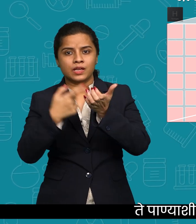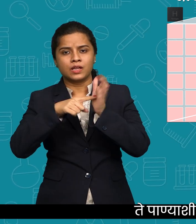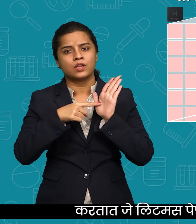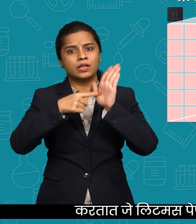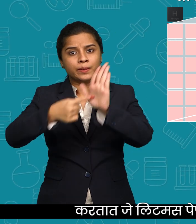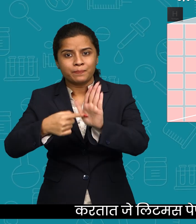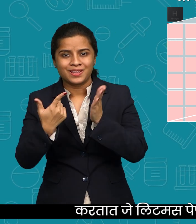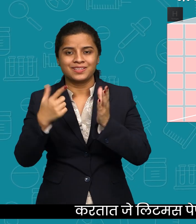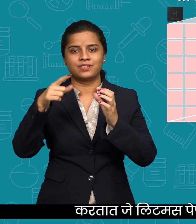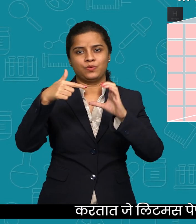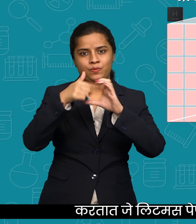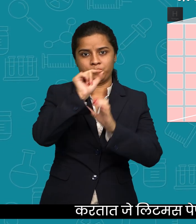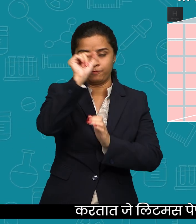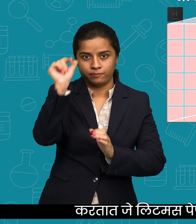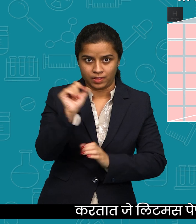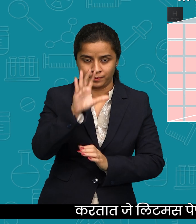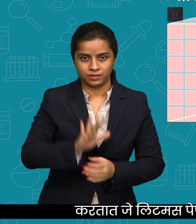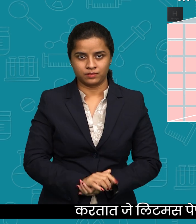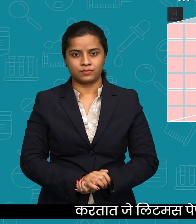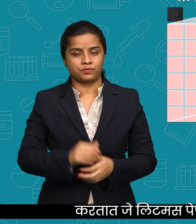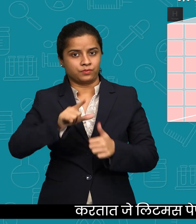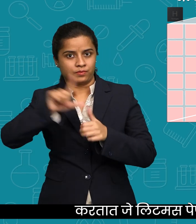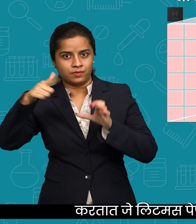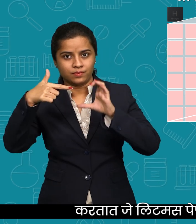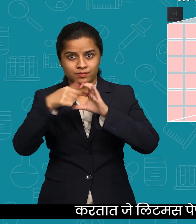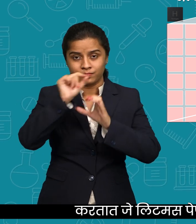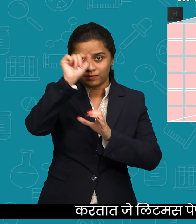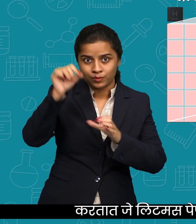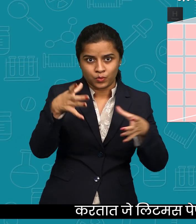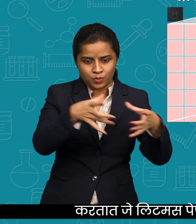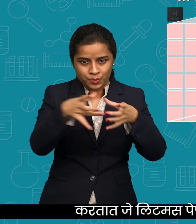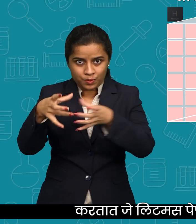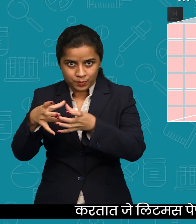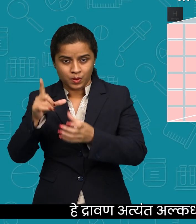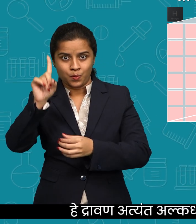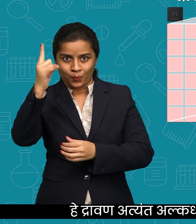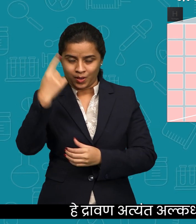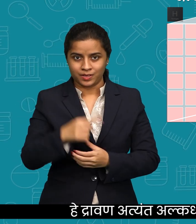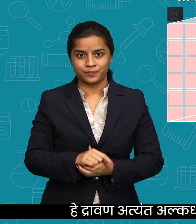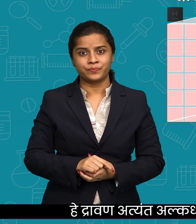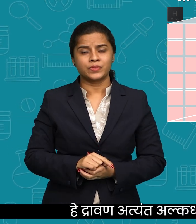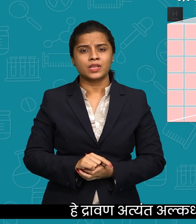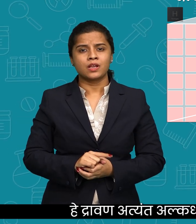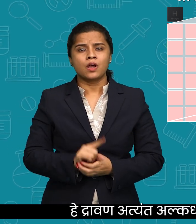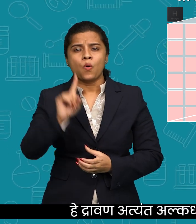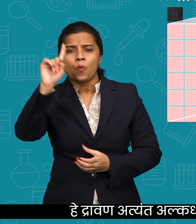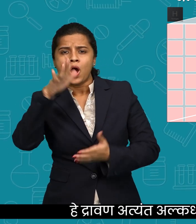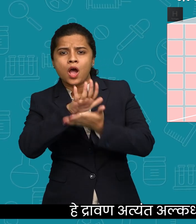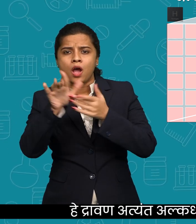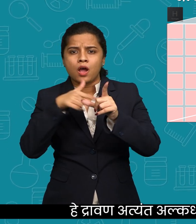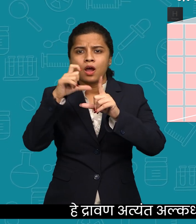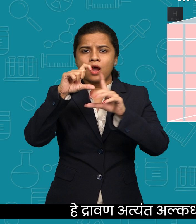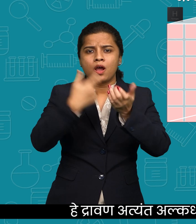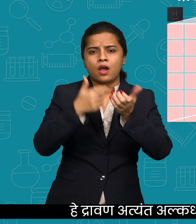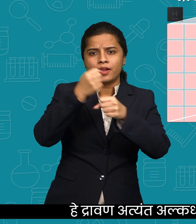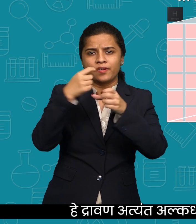द्रावण तयार करतात जे लिटमस पेपरचा रंग लाल ते निळ्यामध्ये बदलतात. हे द्रावण अत्यंत अल्कधर्मी